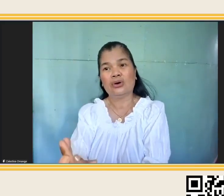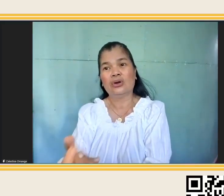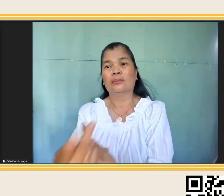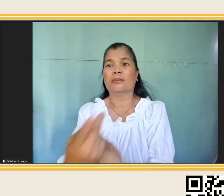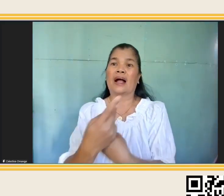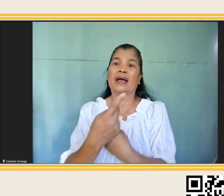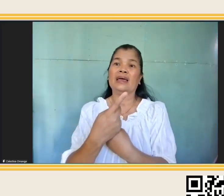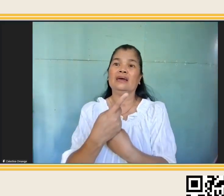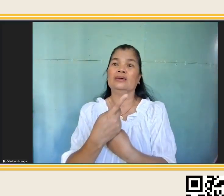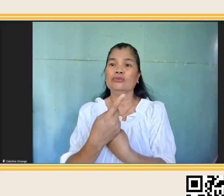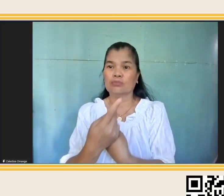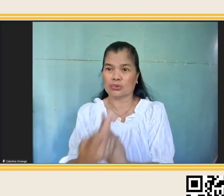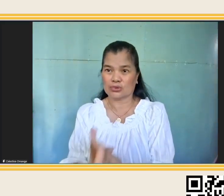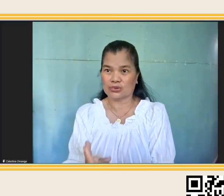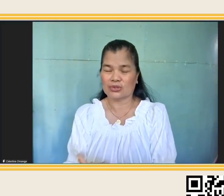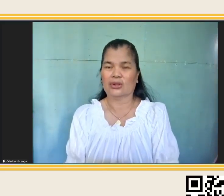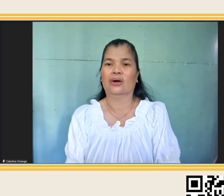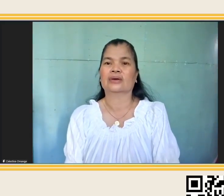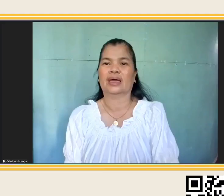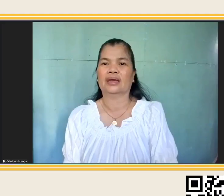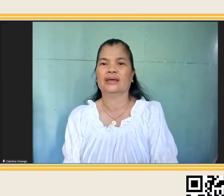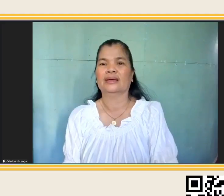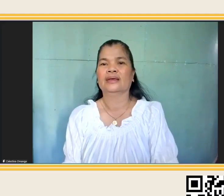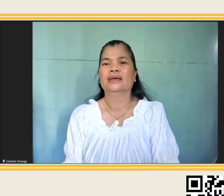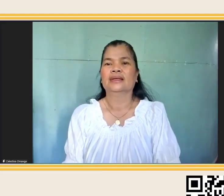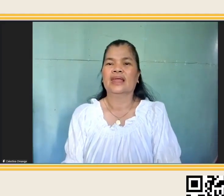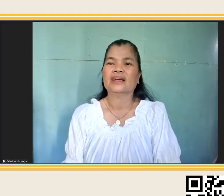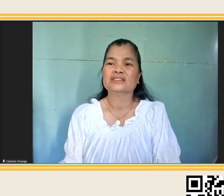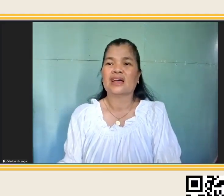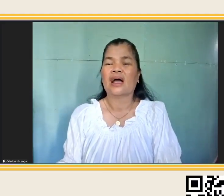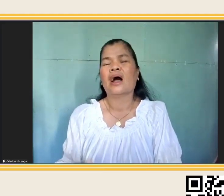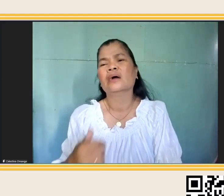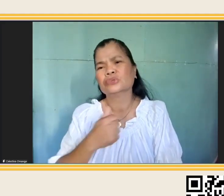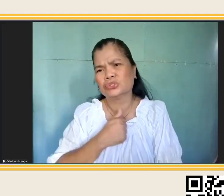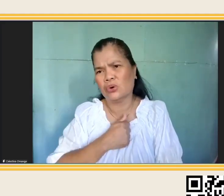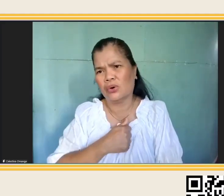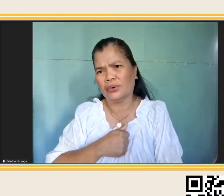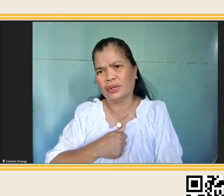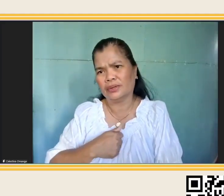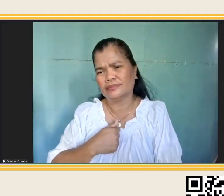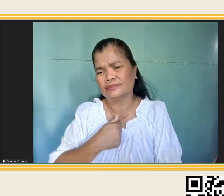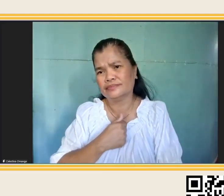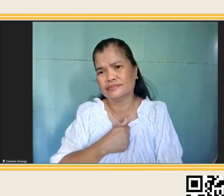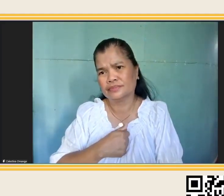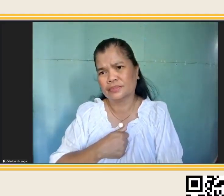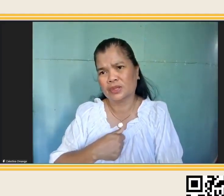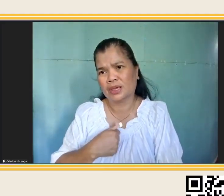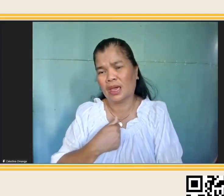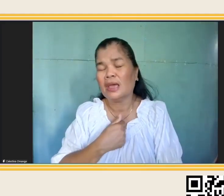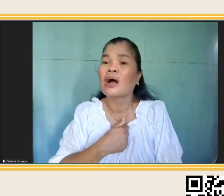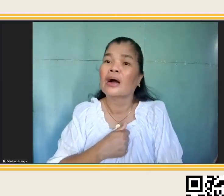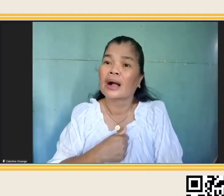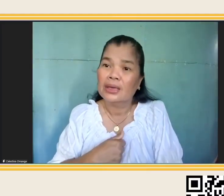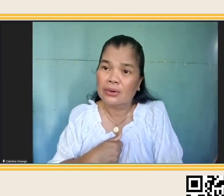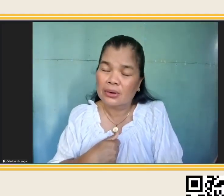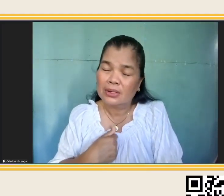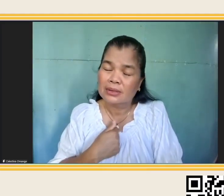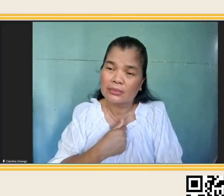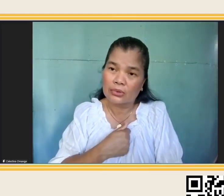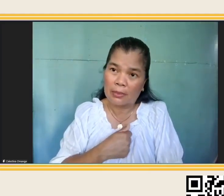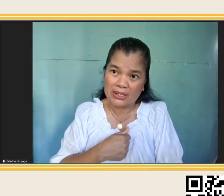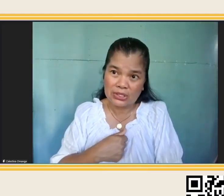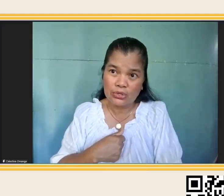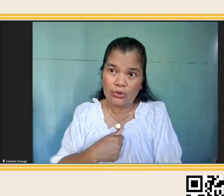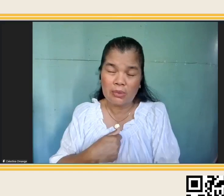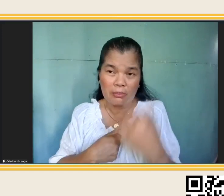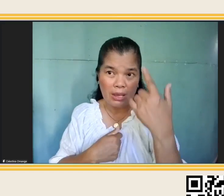you my notebook. Okay. Next, I'm sorry. Okay? Ngayon,